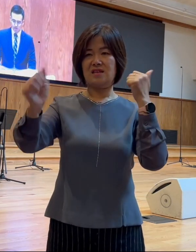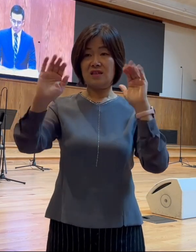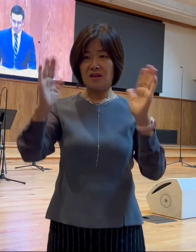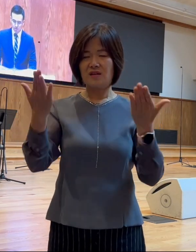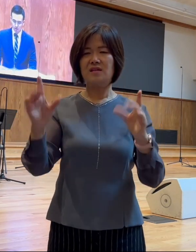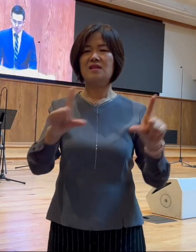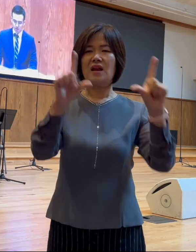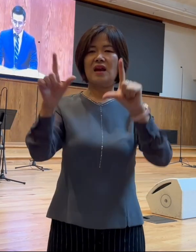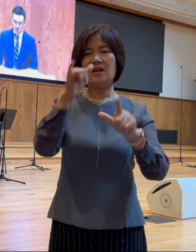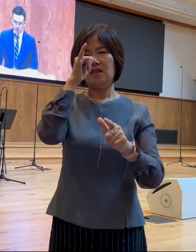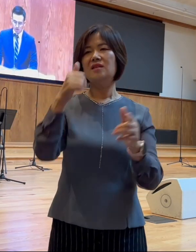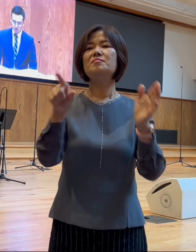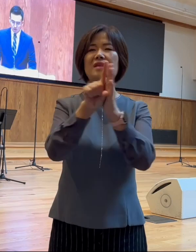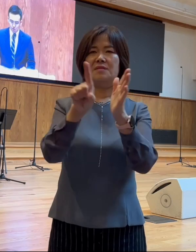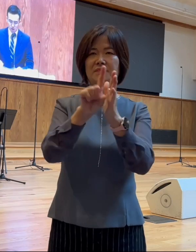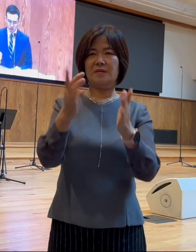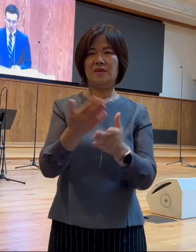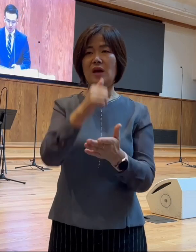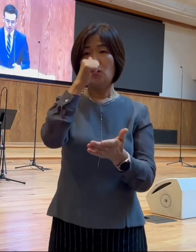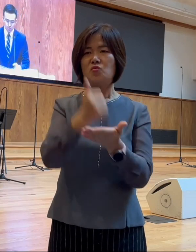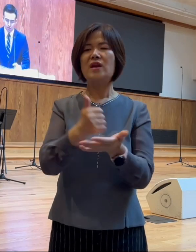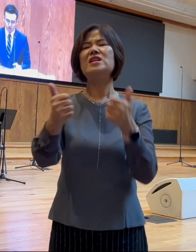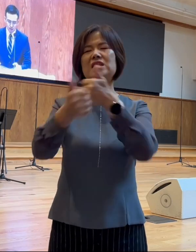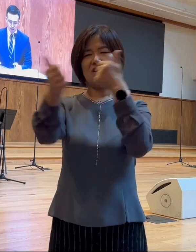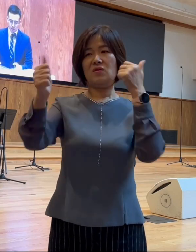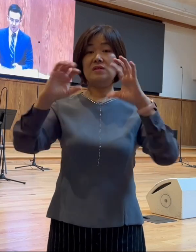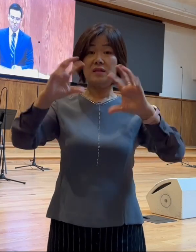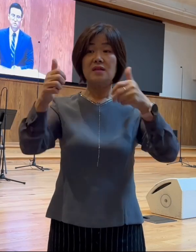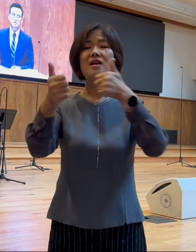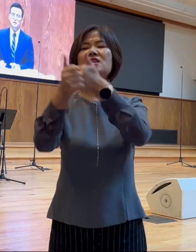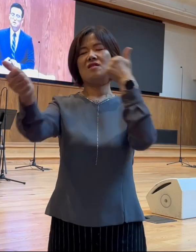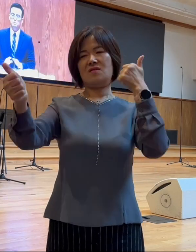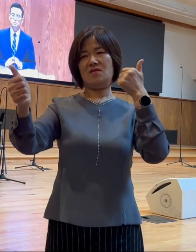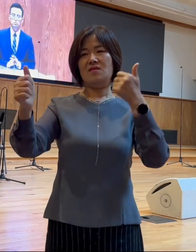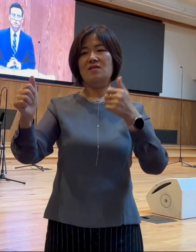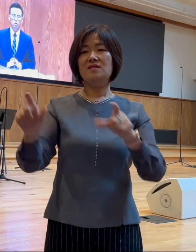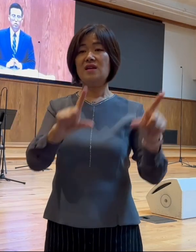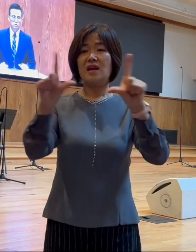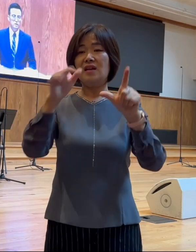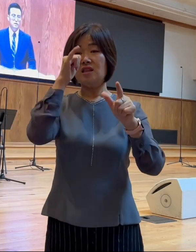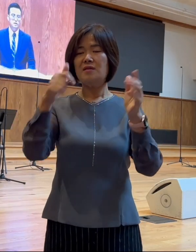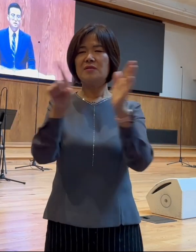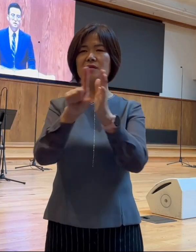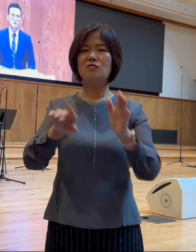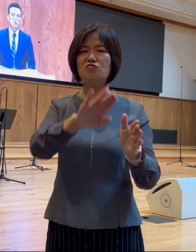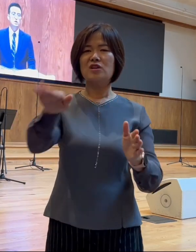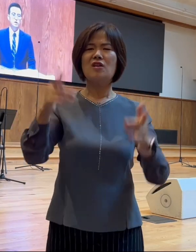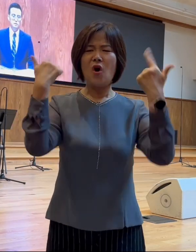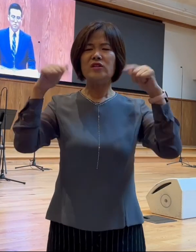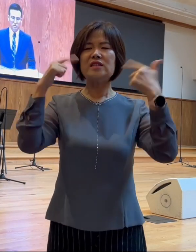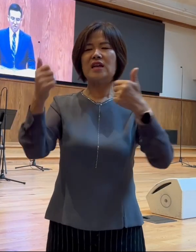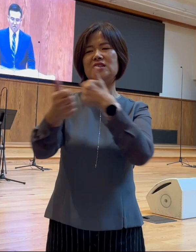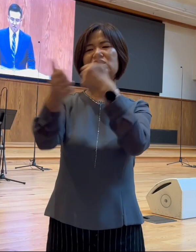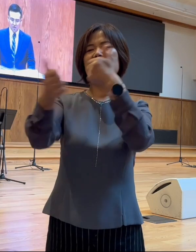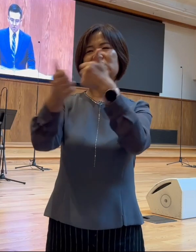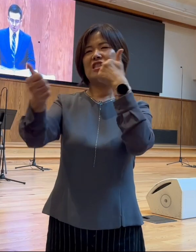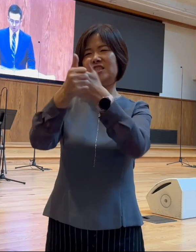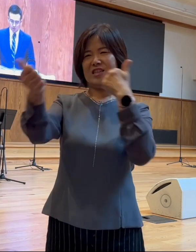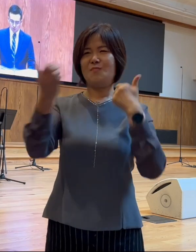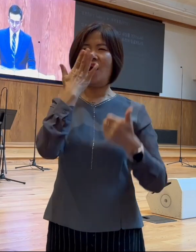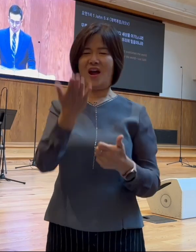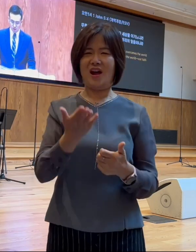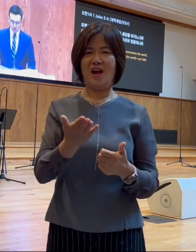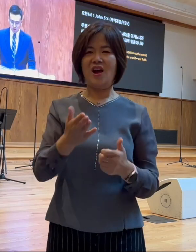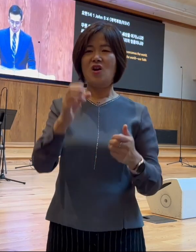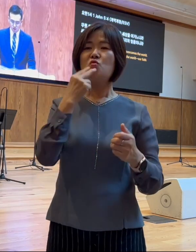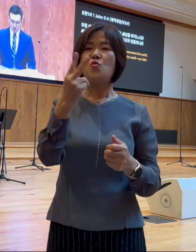살아있는 믿음이다. 죄를 이기게 하고요, 세상을 이기게 합니다. 살아있는 믿음은 우리를 언제나 이기게 합니다. 요한일서